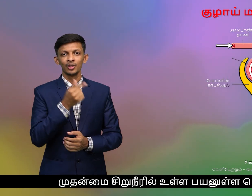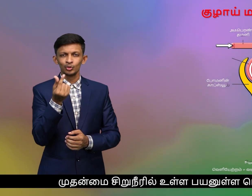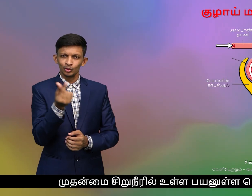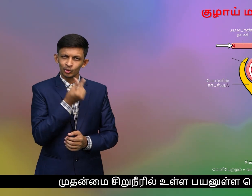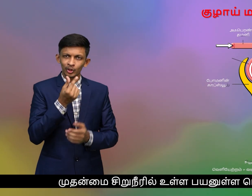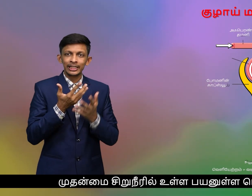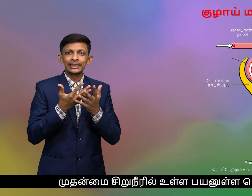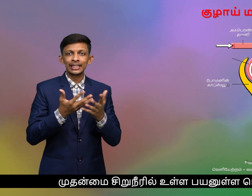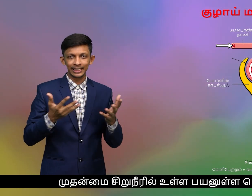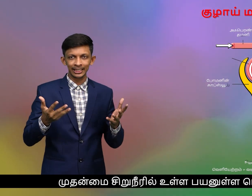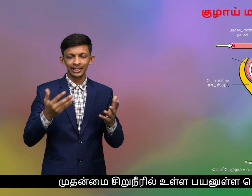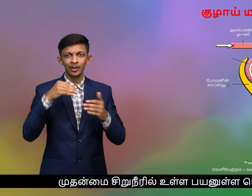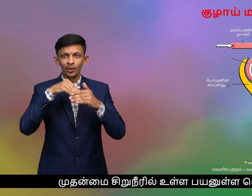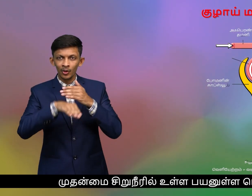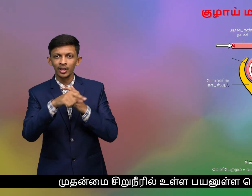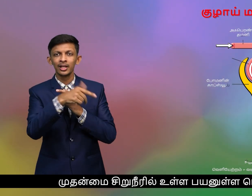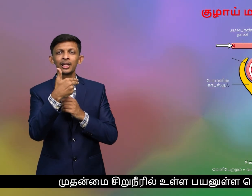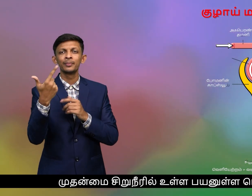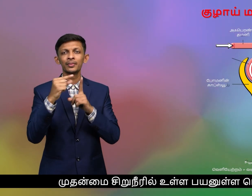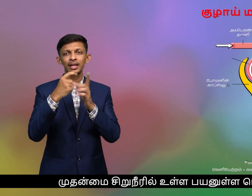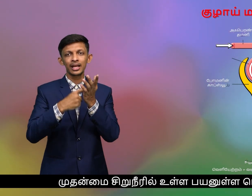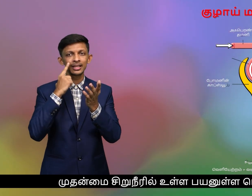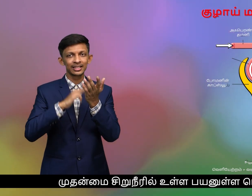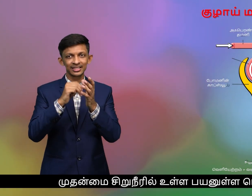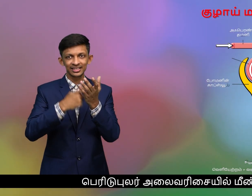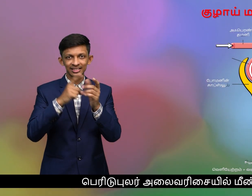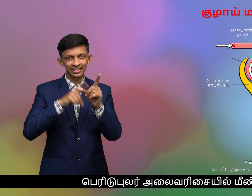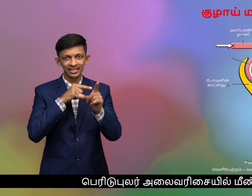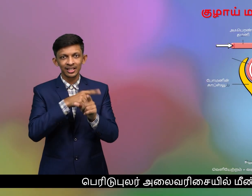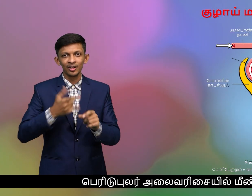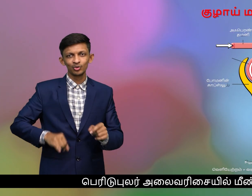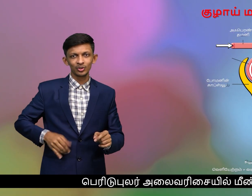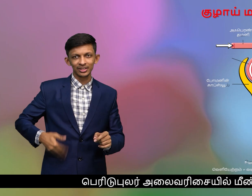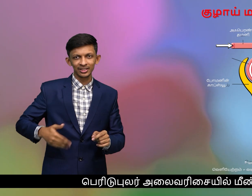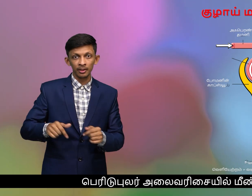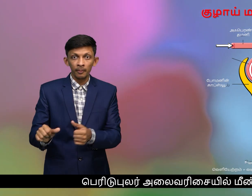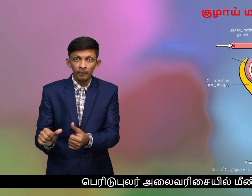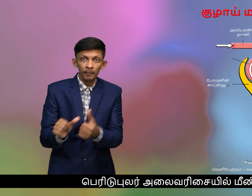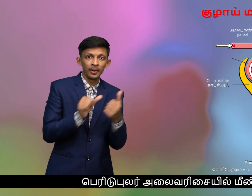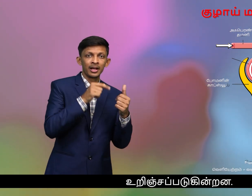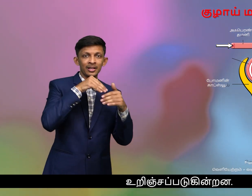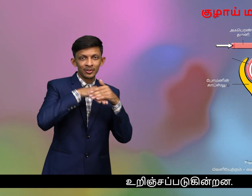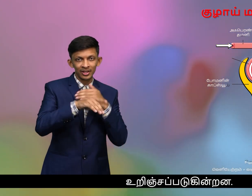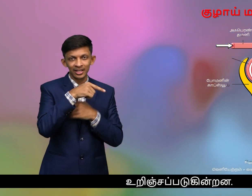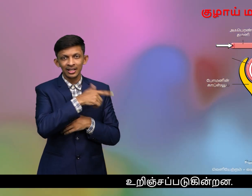முதன்மை சிறுநீரில் உள்ள பயனுள்ள பொருட்கள் பெரிடூபுலார் அலைவரிசையில் மீண்டும் உறிஞ்சப்படுகின்றன.